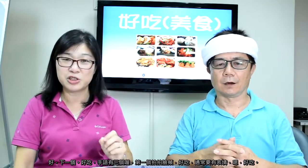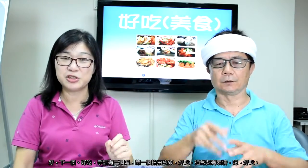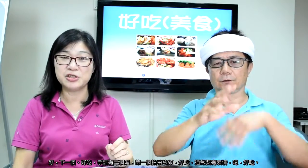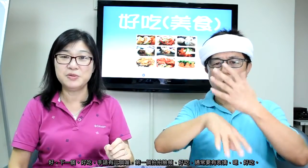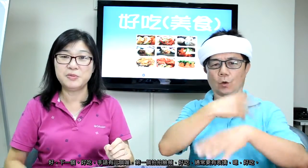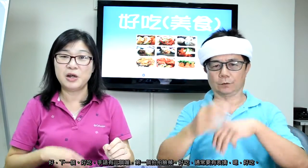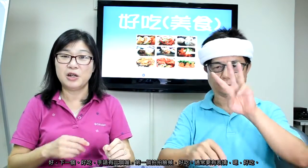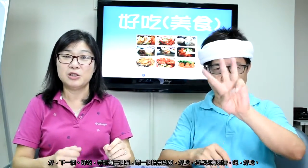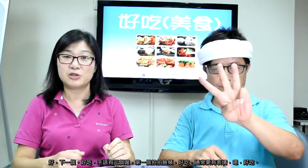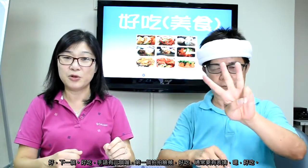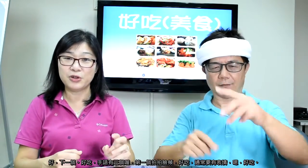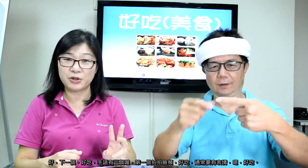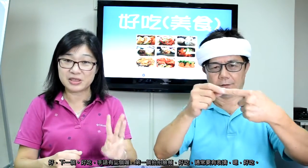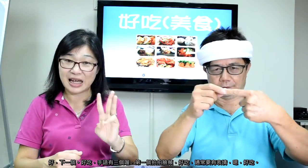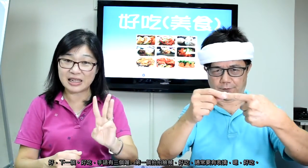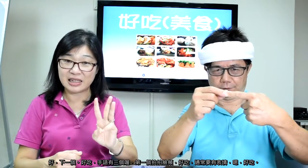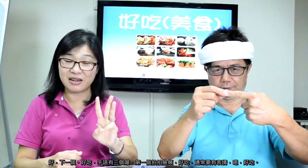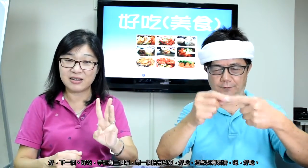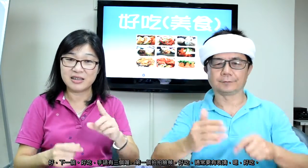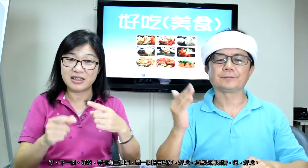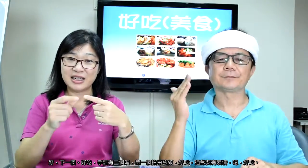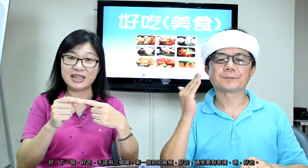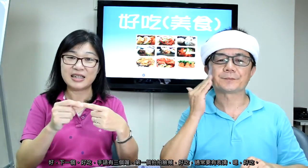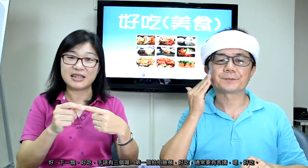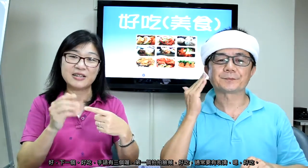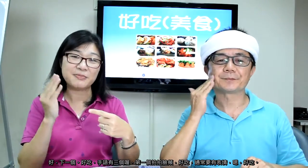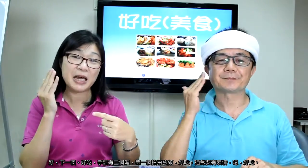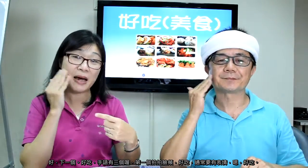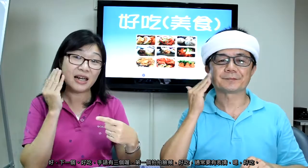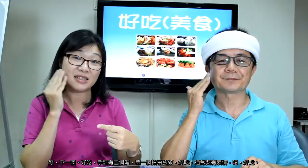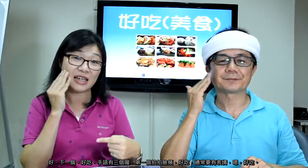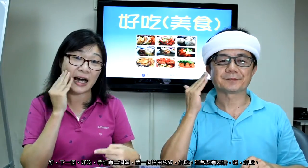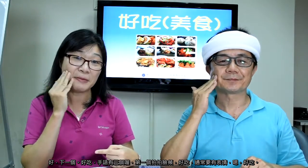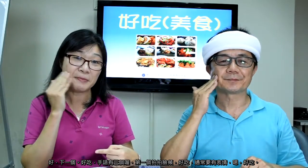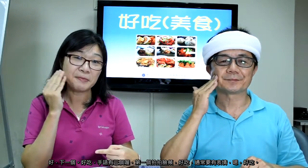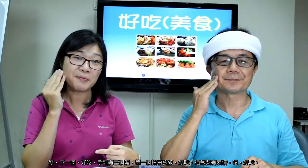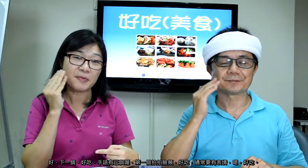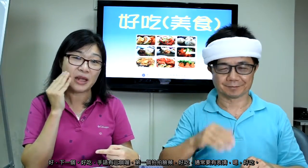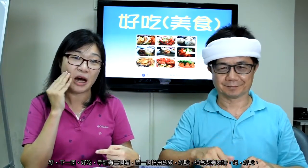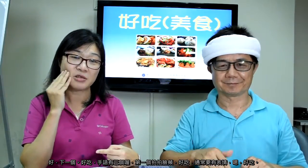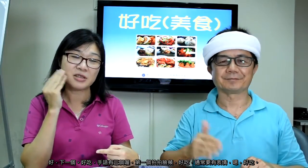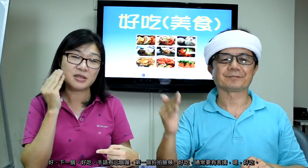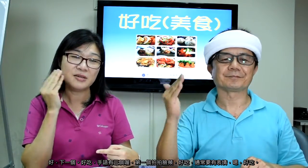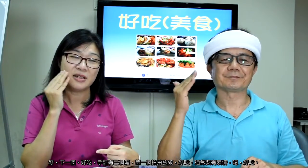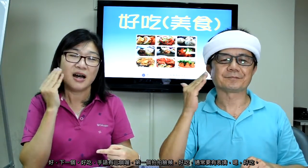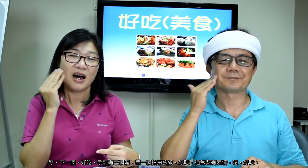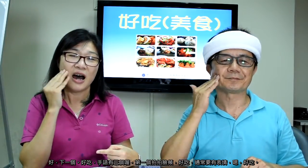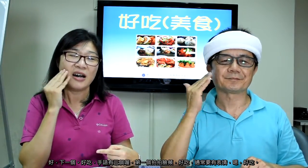吃，手语有三个哦。第一个，拍拍脸颊，好吃，